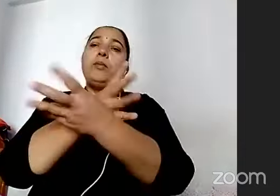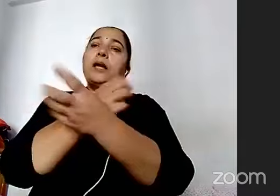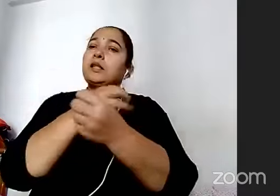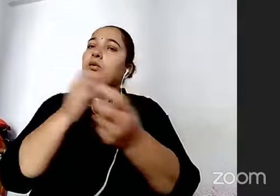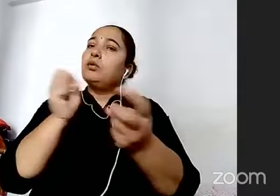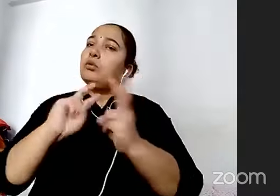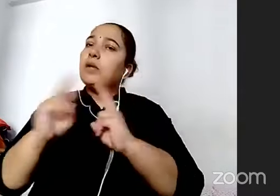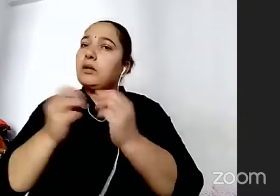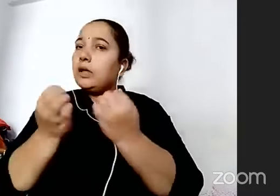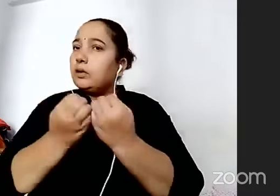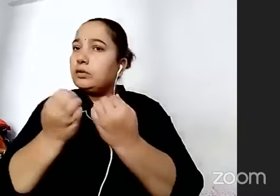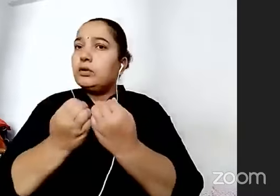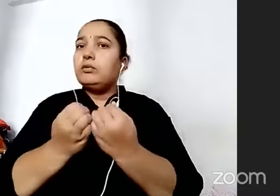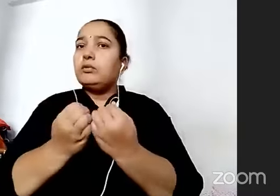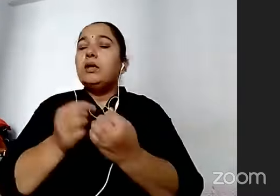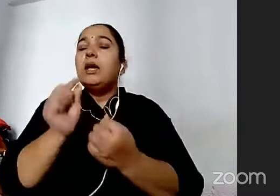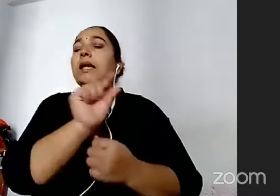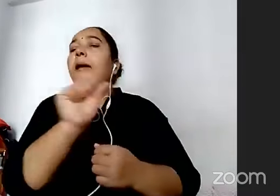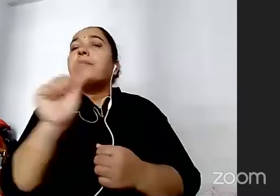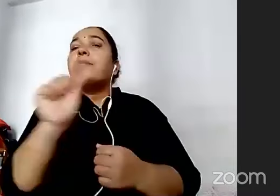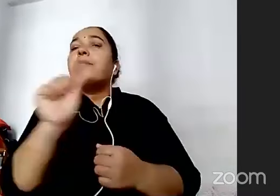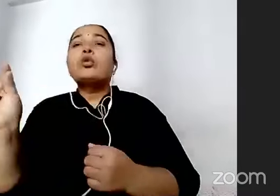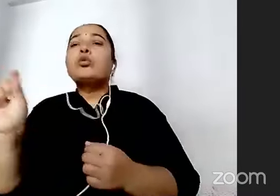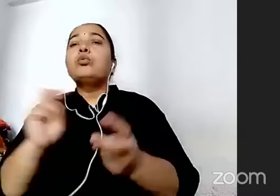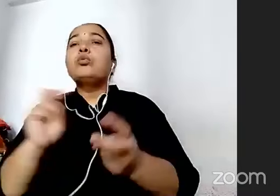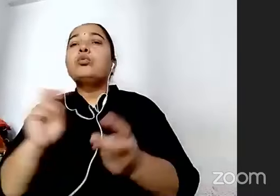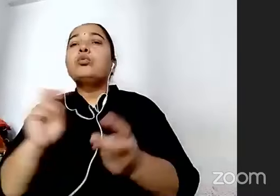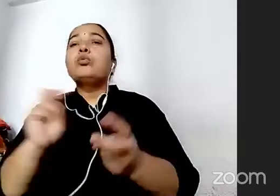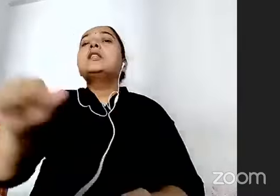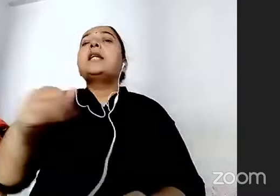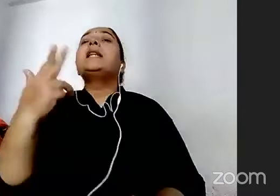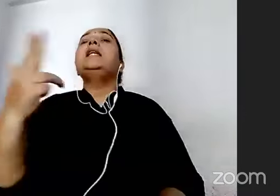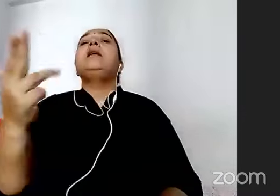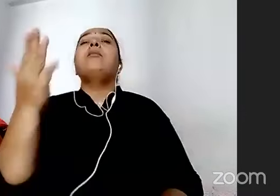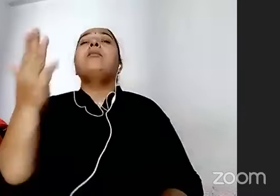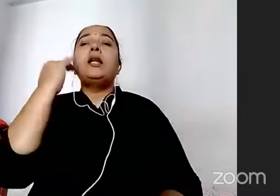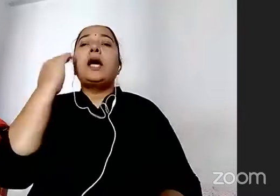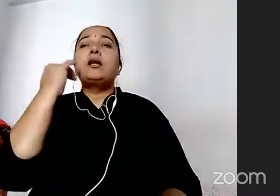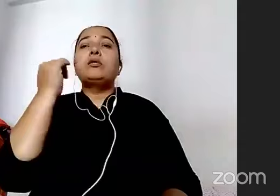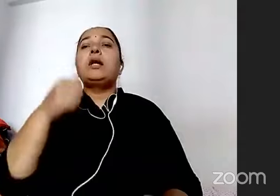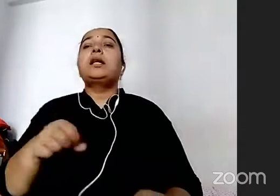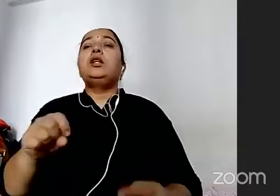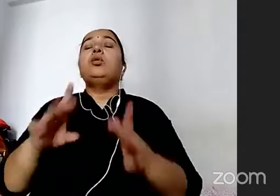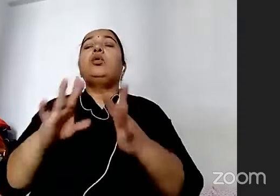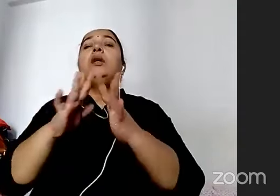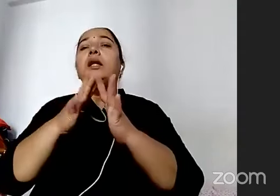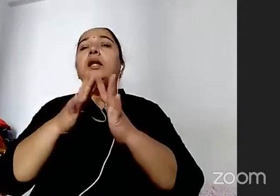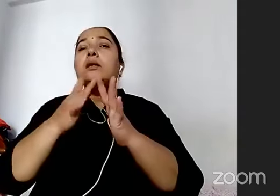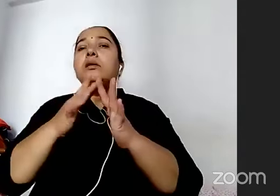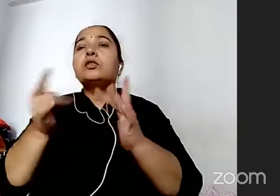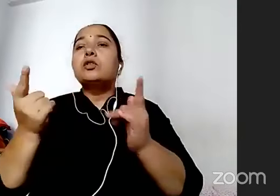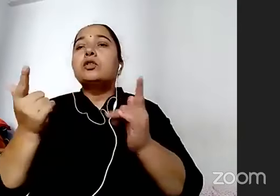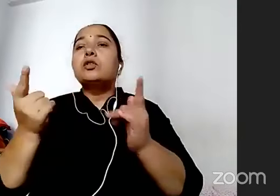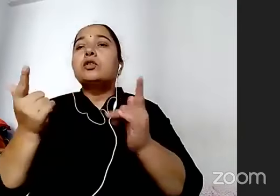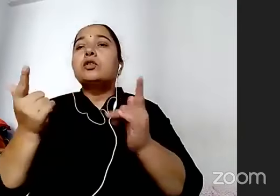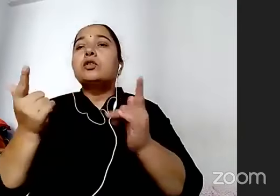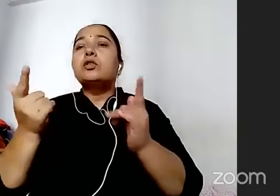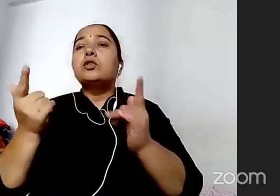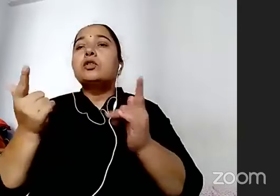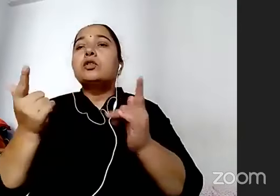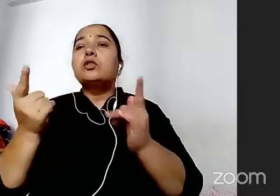महिलाको लागि त यो टेक्नोलोजी त एक्सेसै छैन, कुनै पनि चाहिँ के त भन्दाखेरि एक्सेसै छैन। तपाईँको वर्ल्डको डेटादेखि